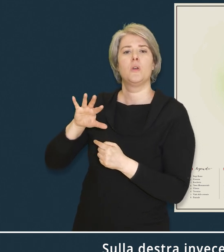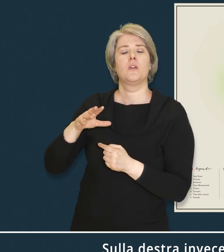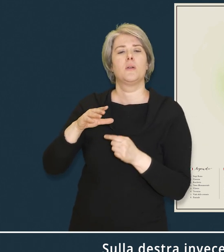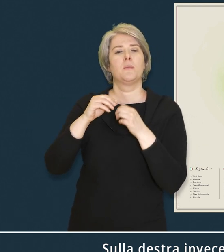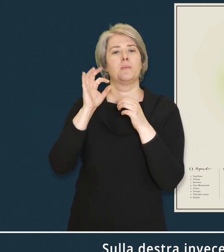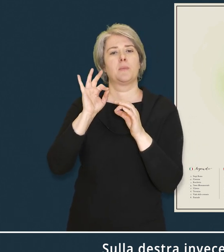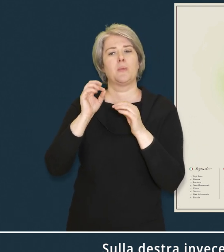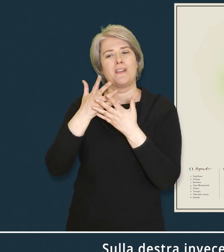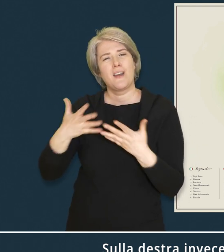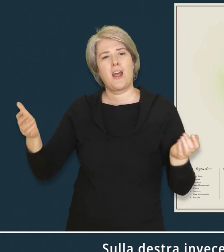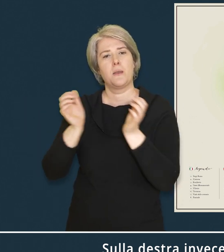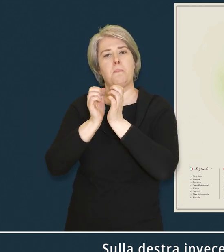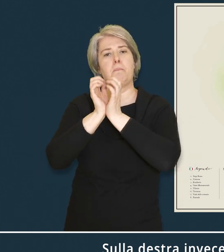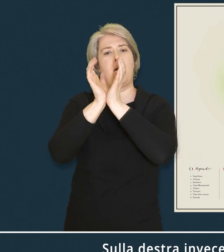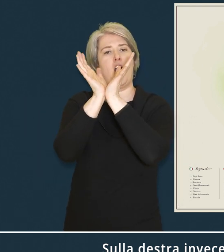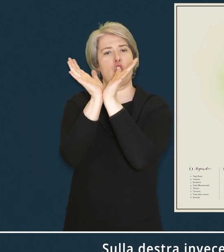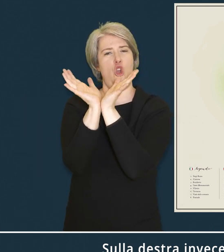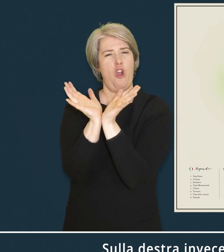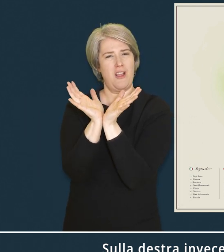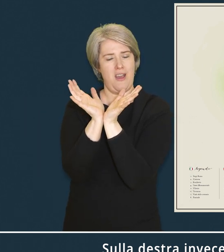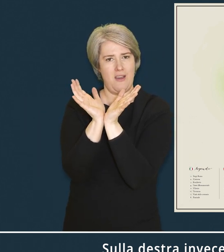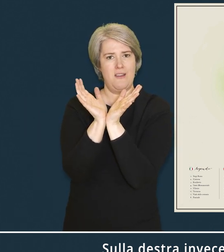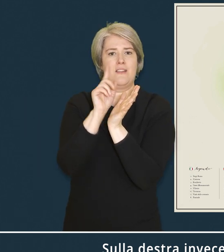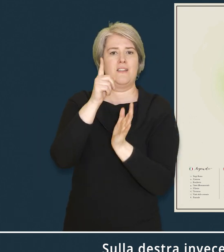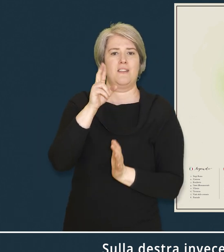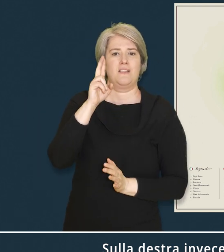sé una grande magnolia grandiflora.